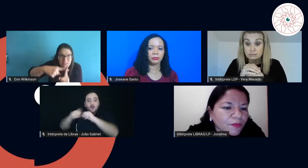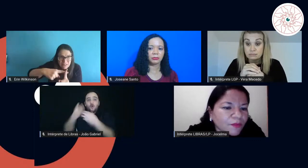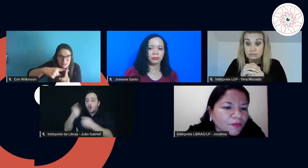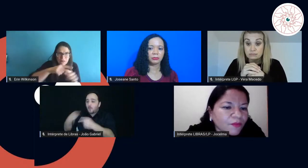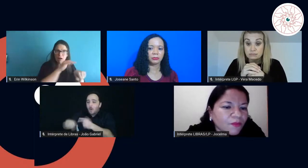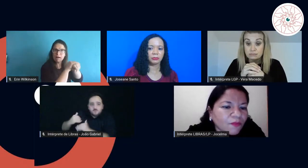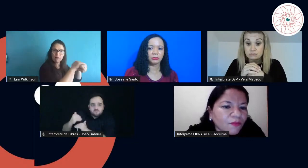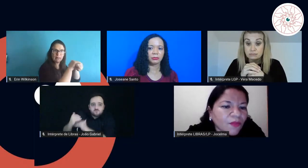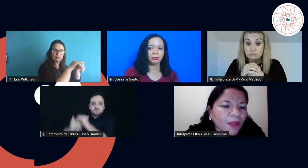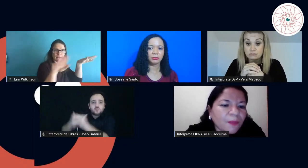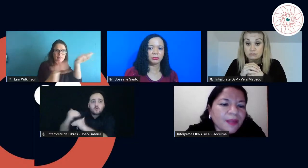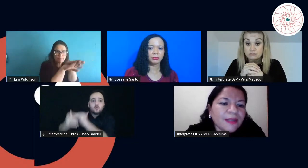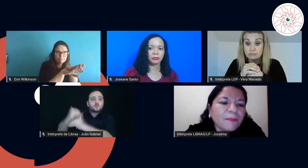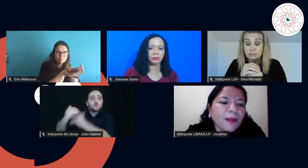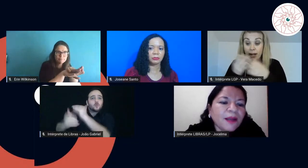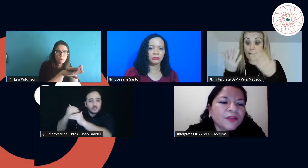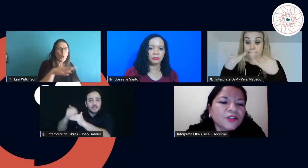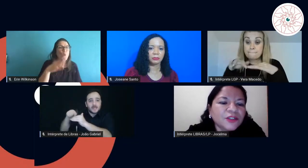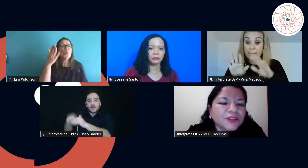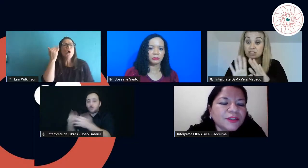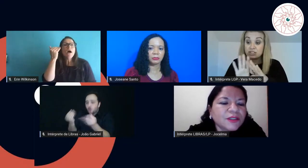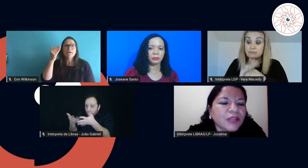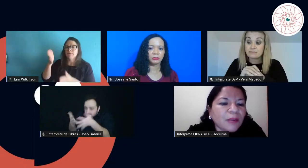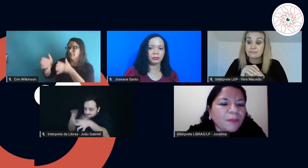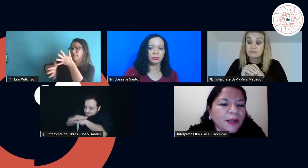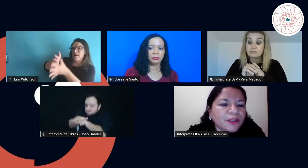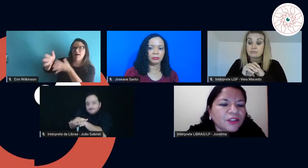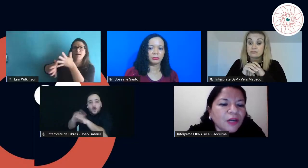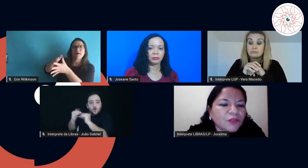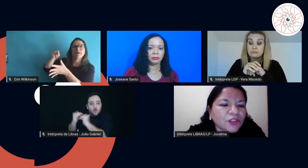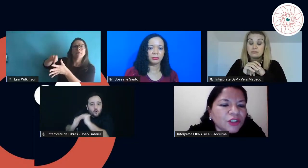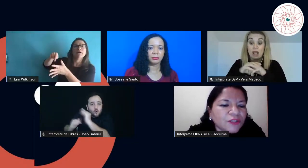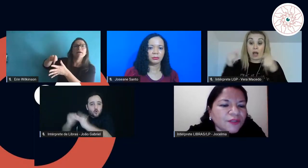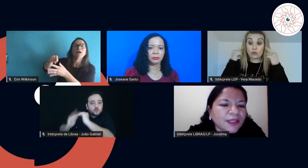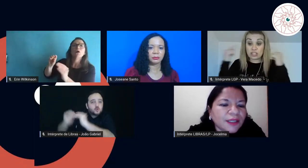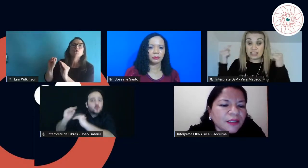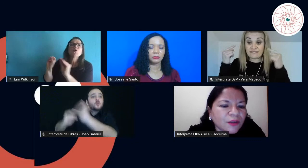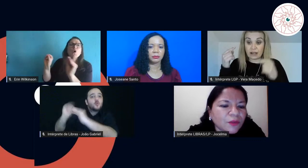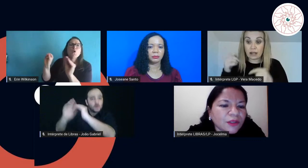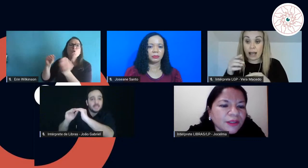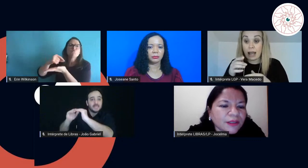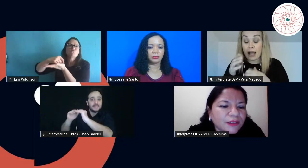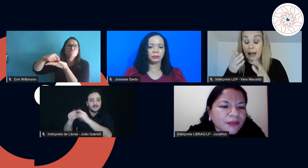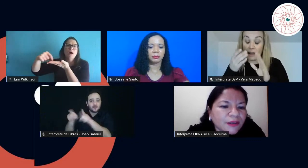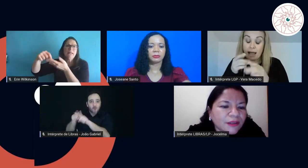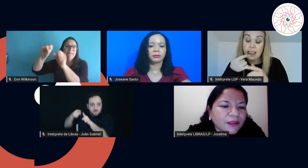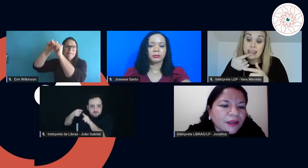aprendendo, mas a parte a parte auditiva da língua,